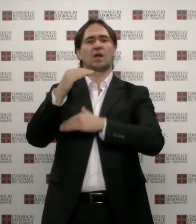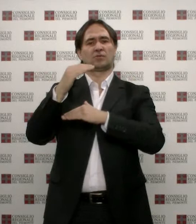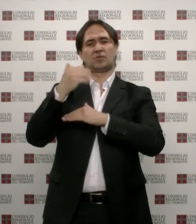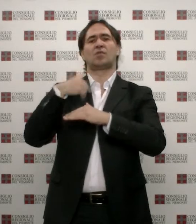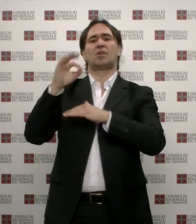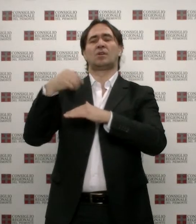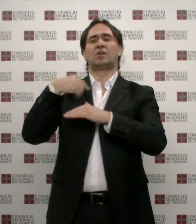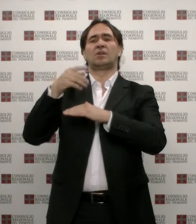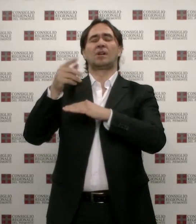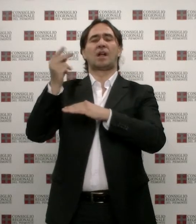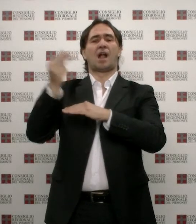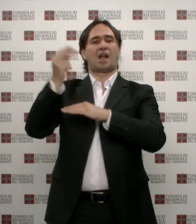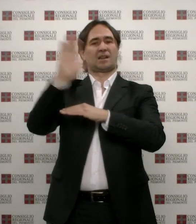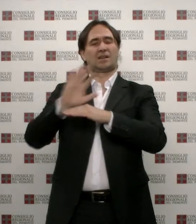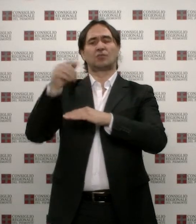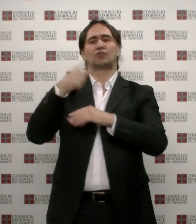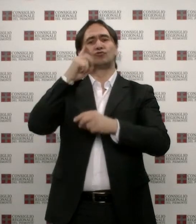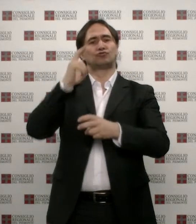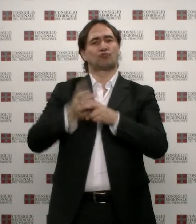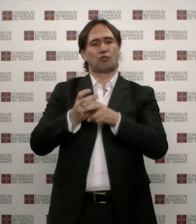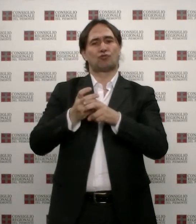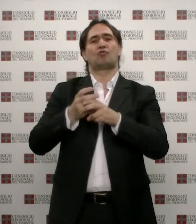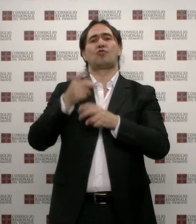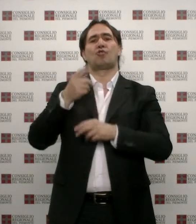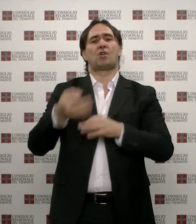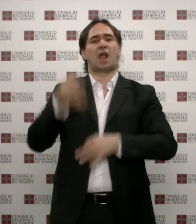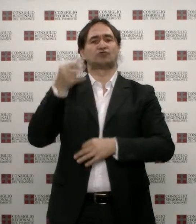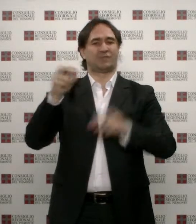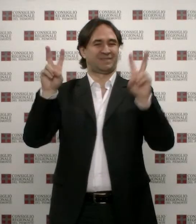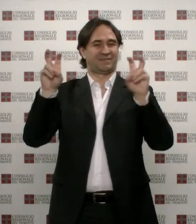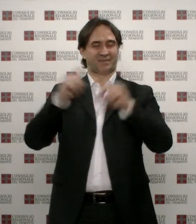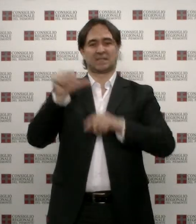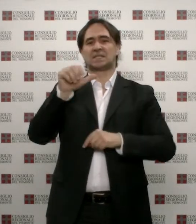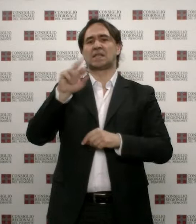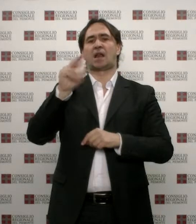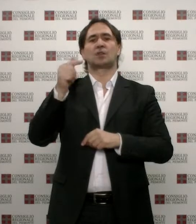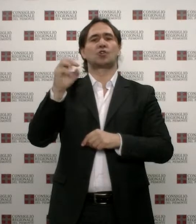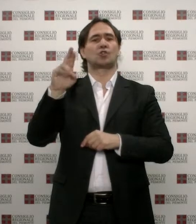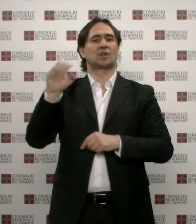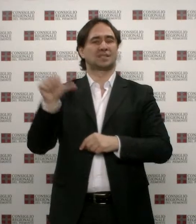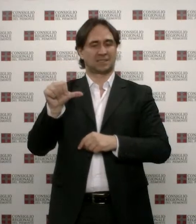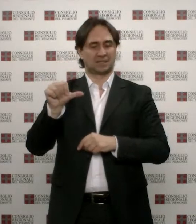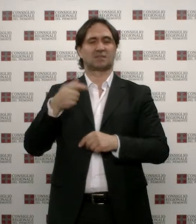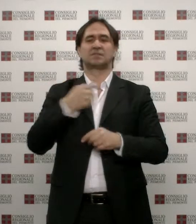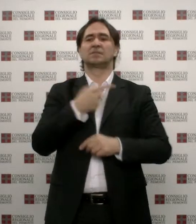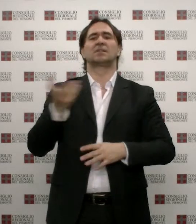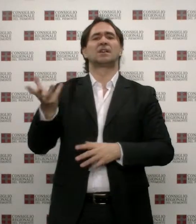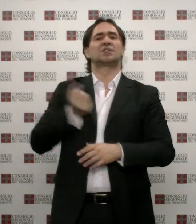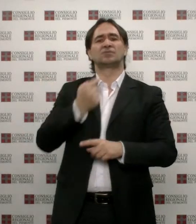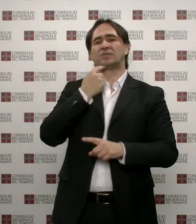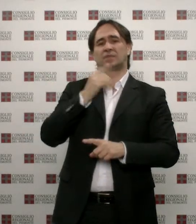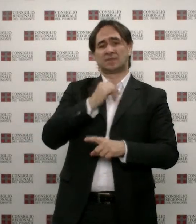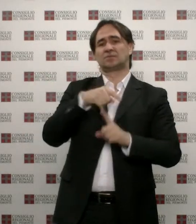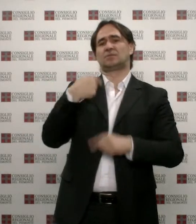acrilico su carta intelata, Il sonno della ragione, dall'artista Luisa Sartoris. A ricevere l'opera i componenti dell'ufficio di presidenza, con